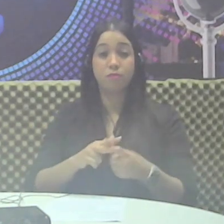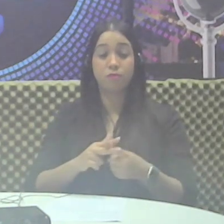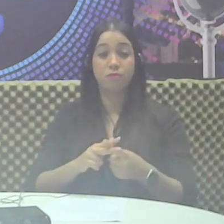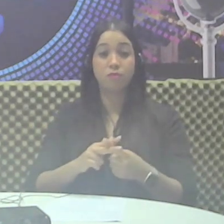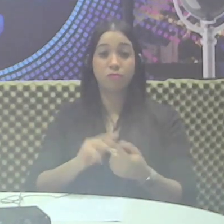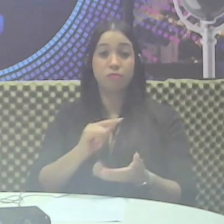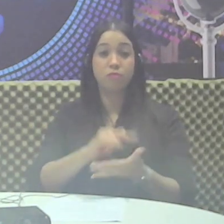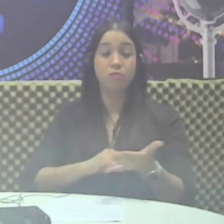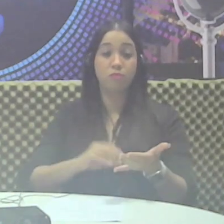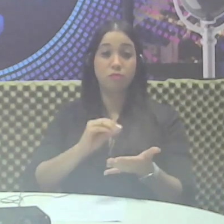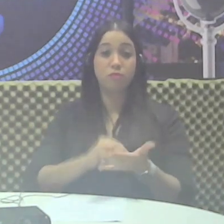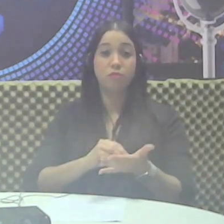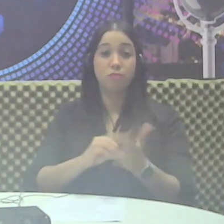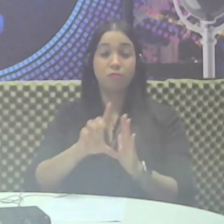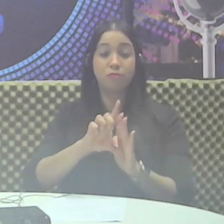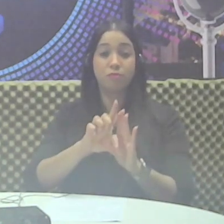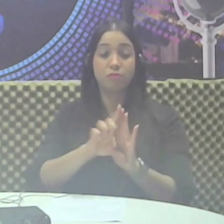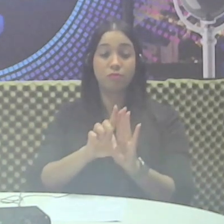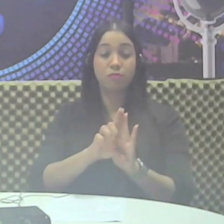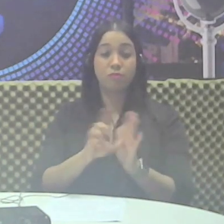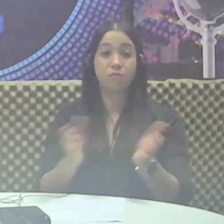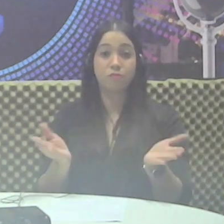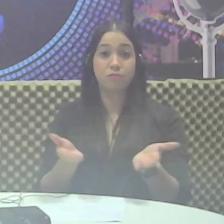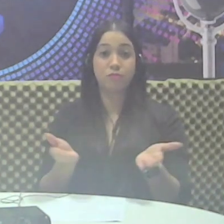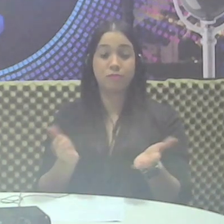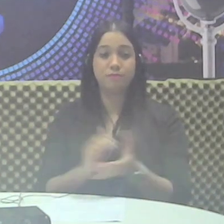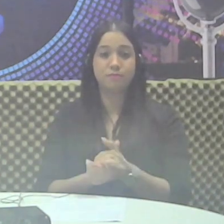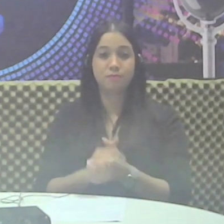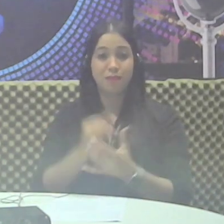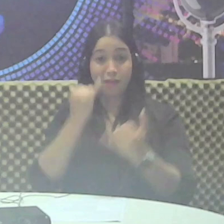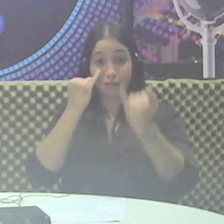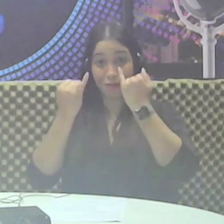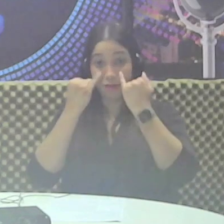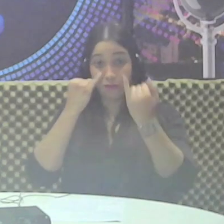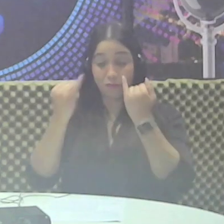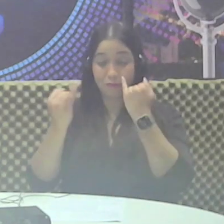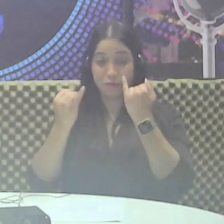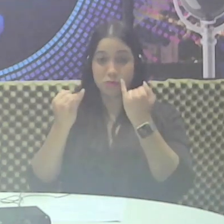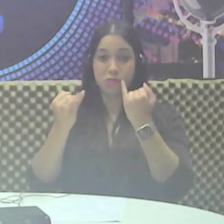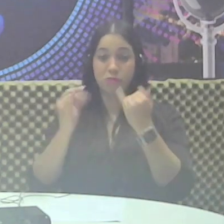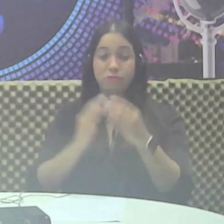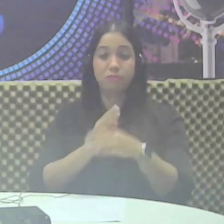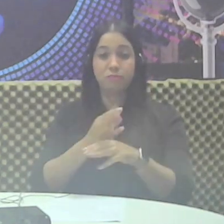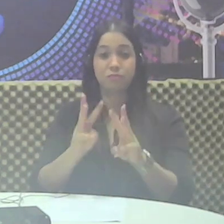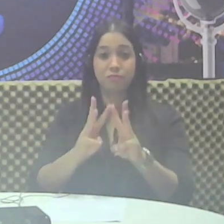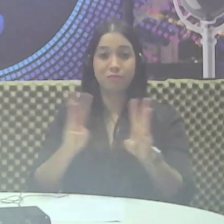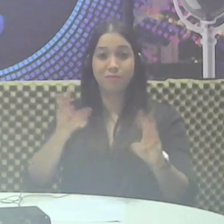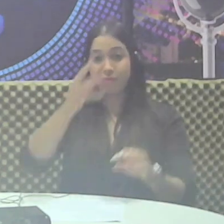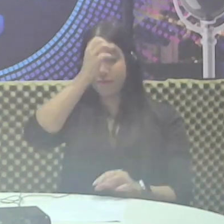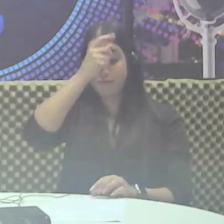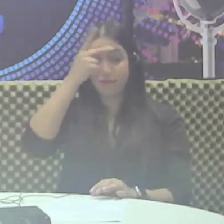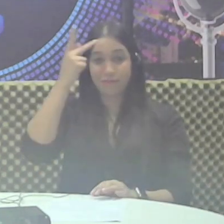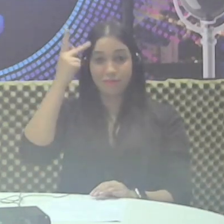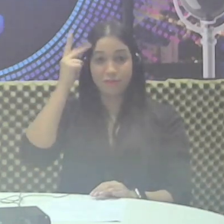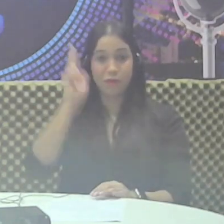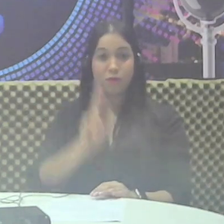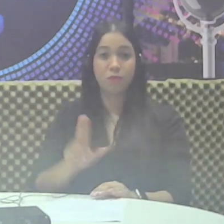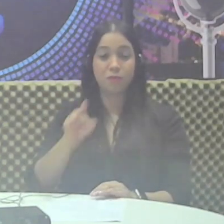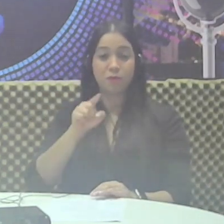termos da legislação vigente. Para saber mais sobre esse assunto, acesse o nosso portal em